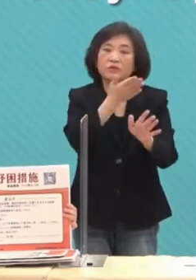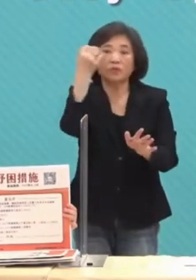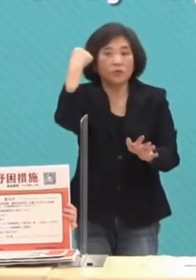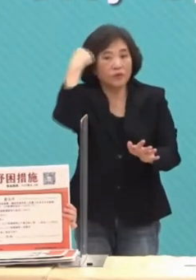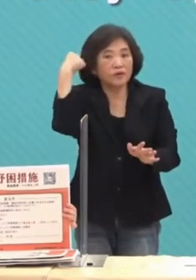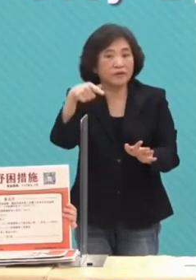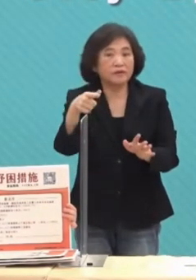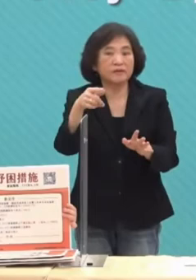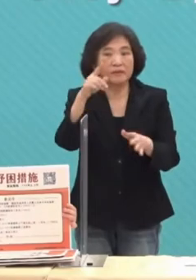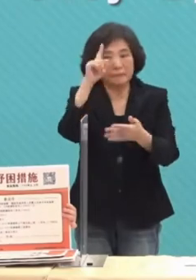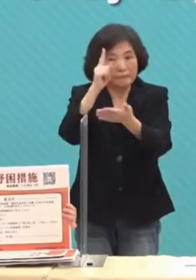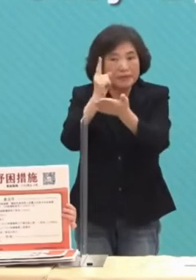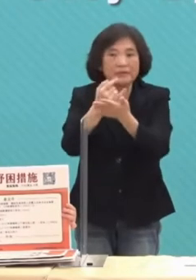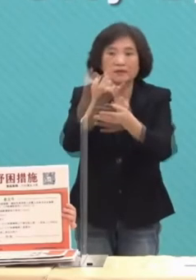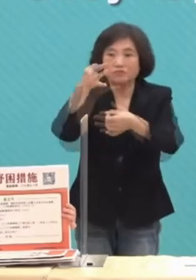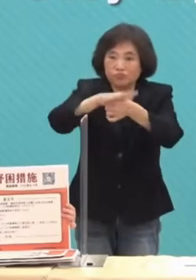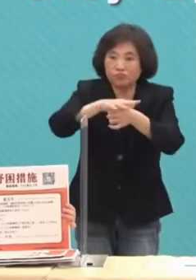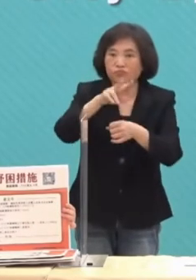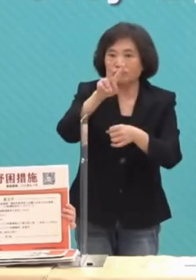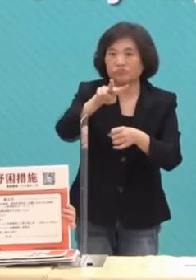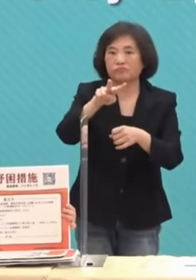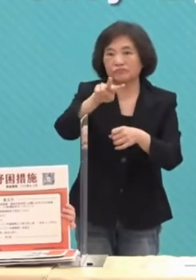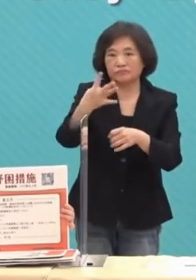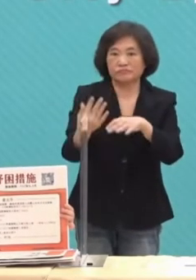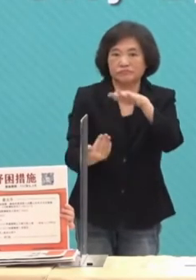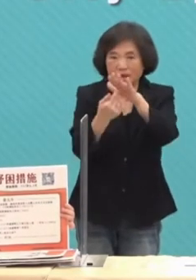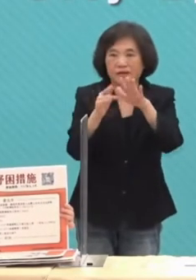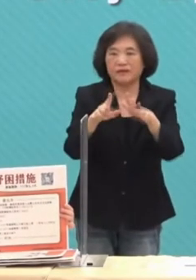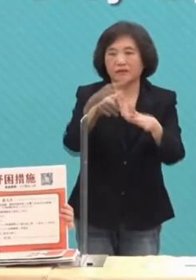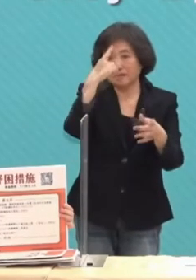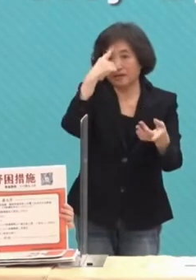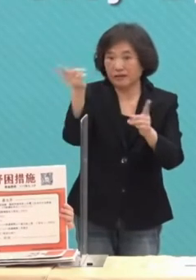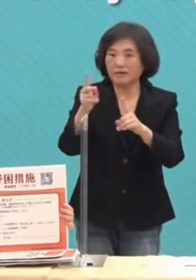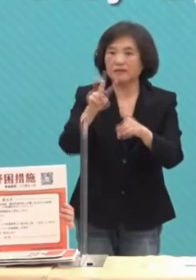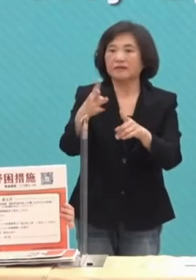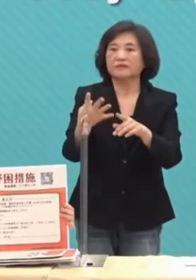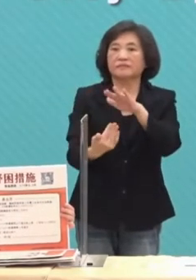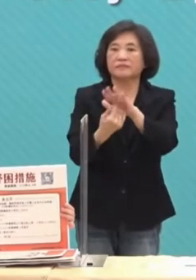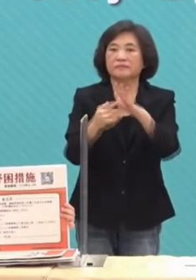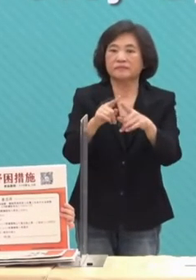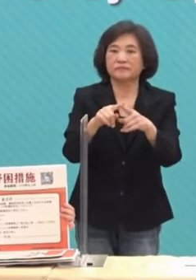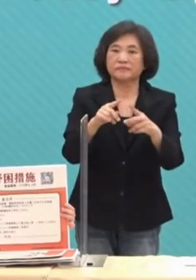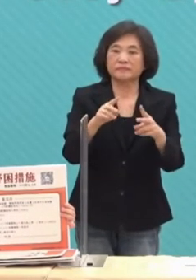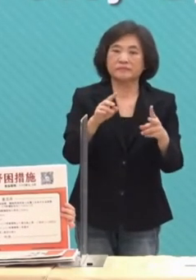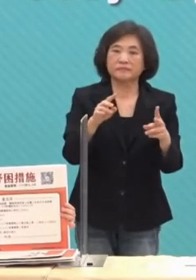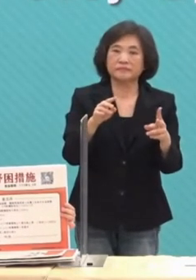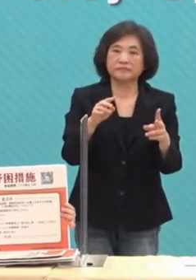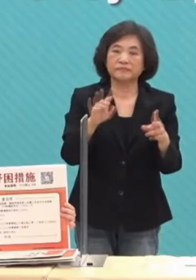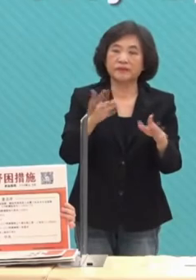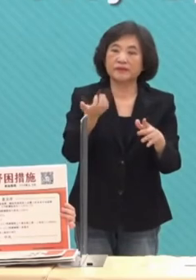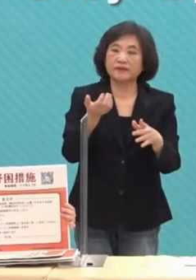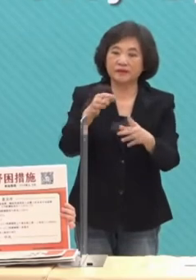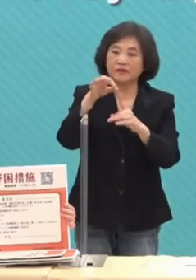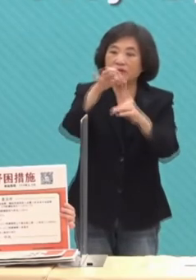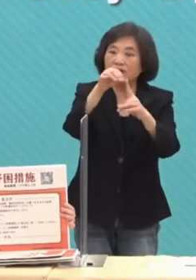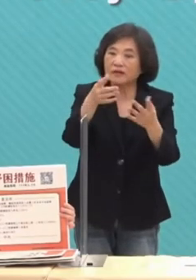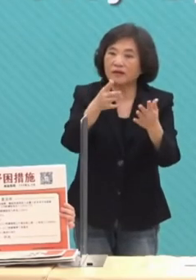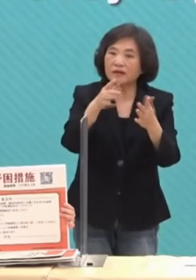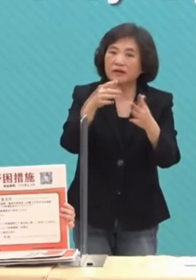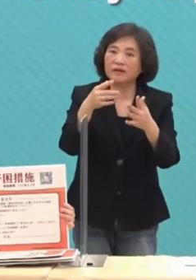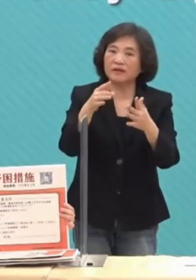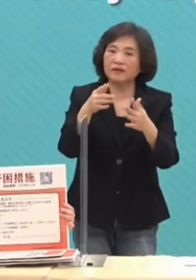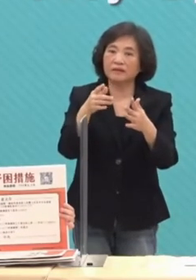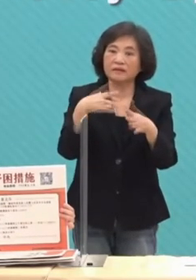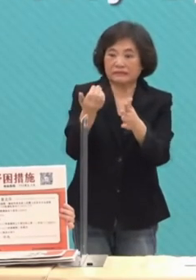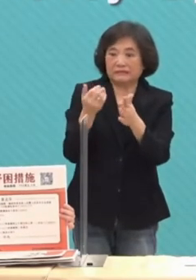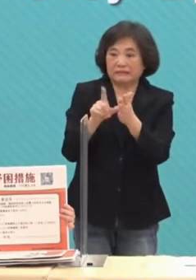的部分的话，每天最高补助是2400元。那另外针对公车业者，因为刚刚市长有讲到，其实在这段期